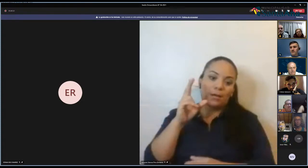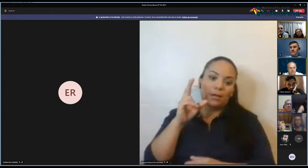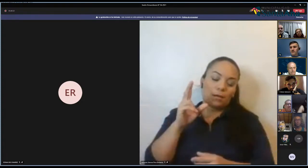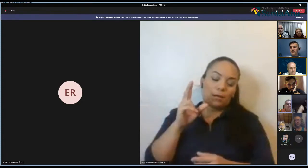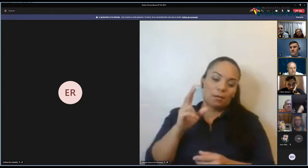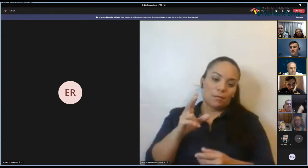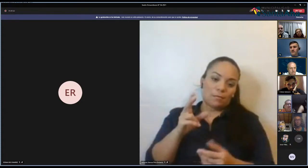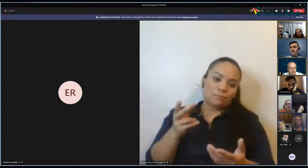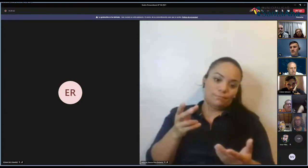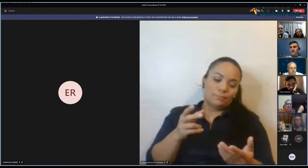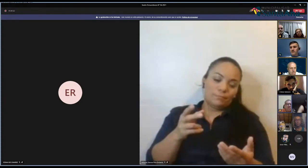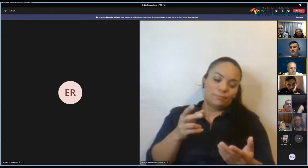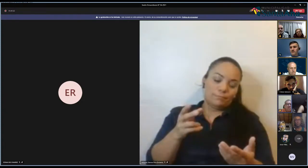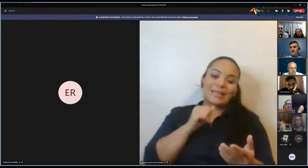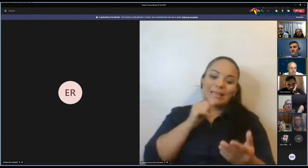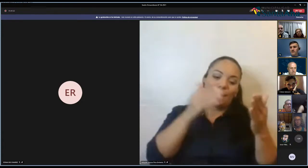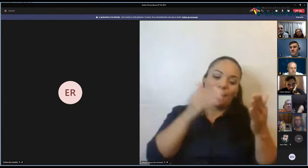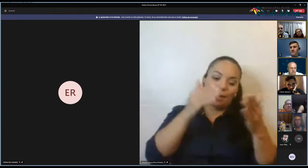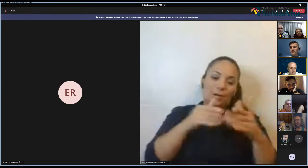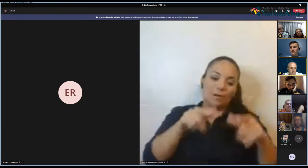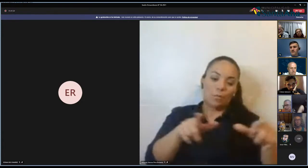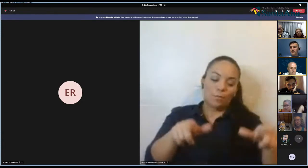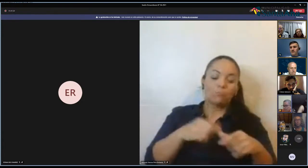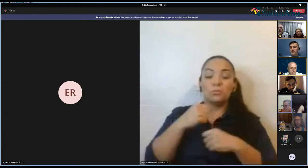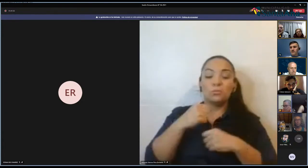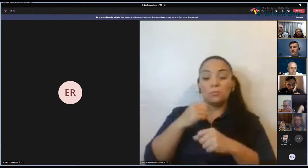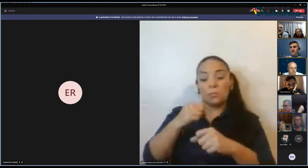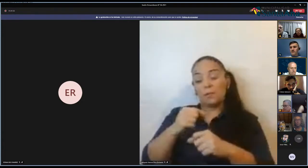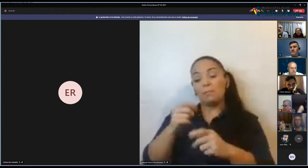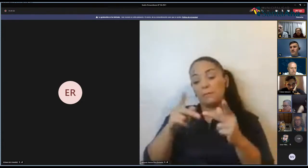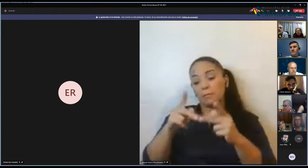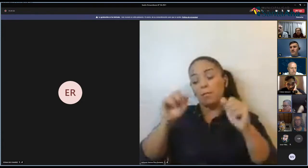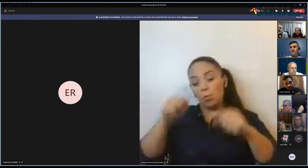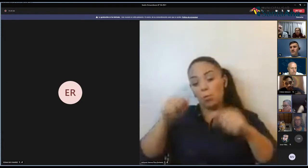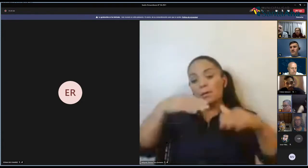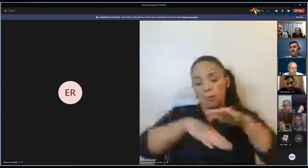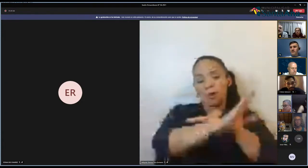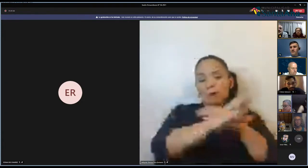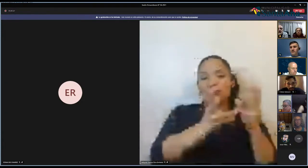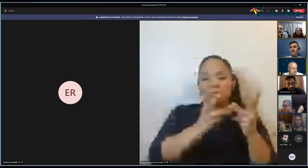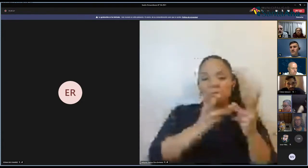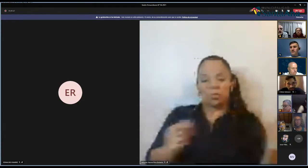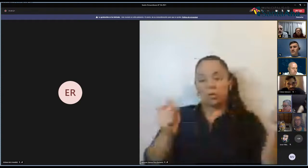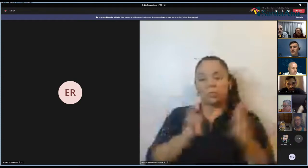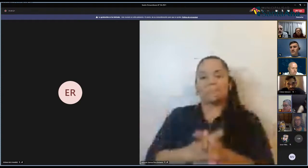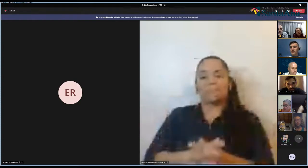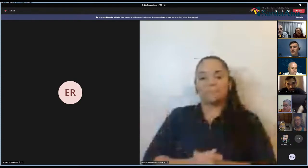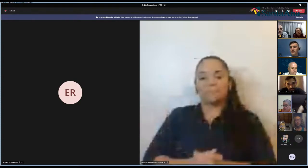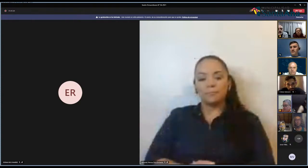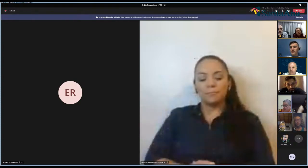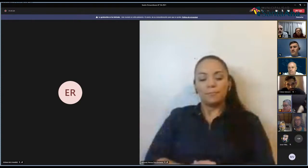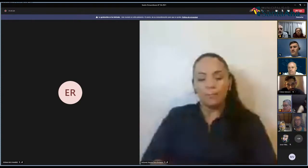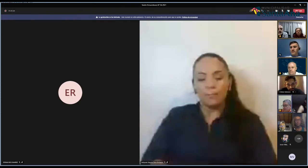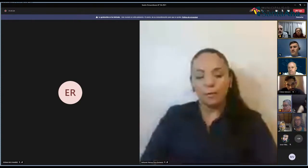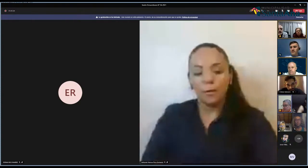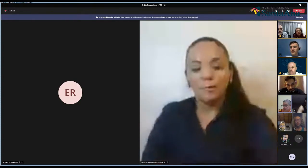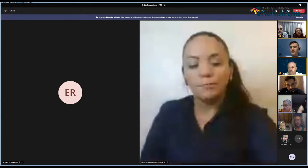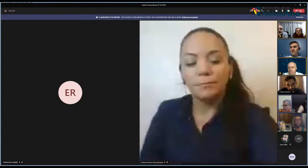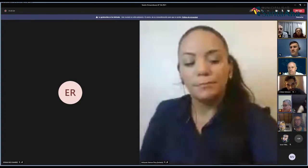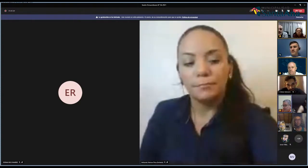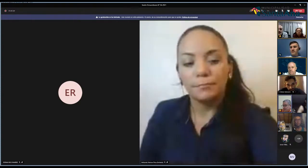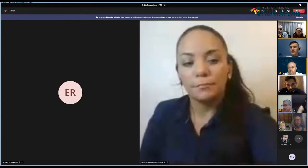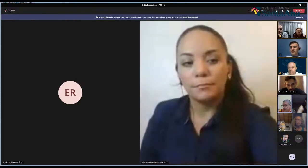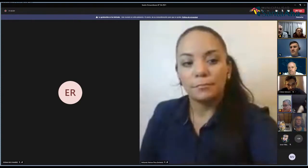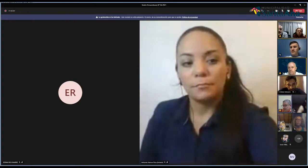la municipalidad perfectamente porque les puede entrar a solucionar sobre el tema porque usted también esteban